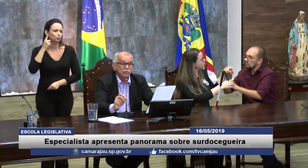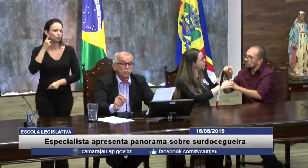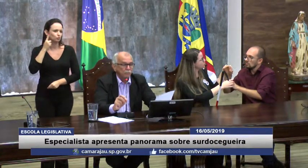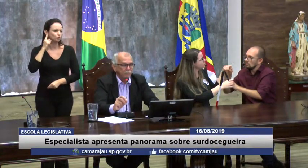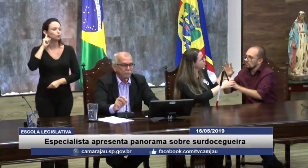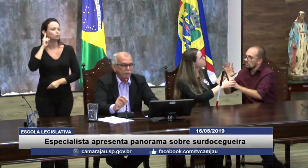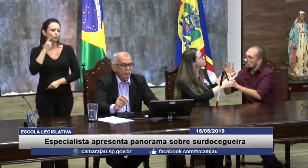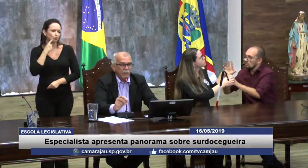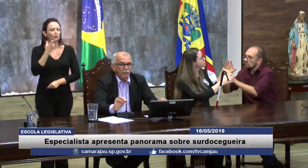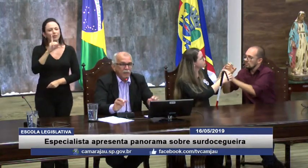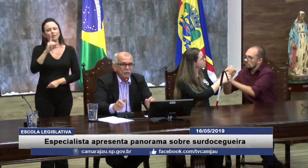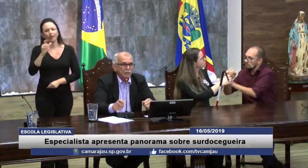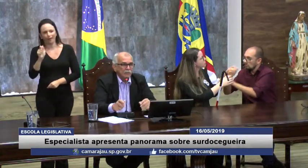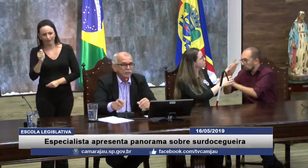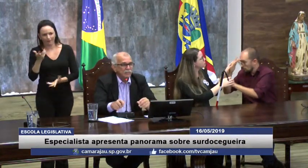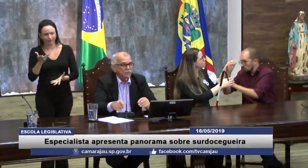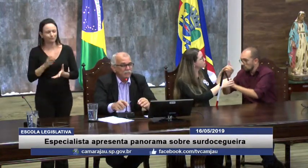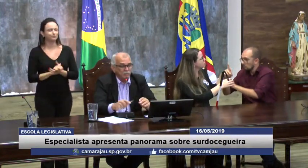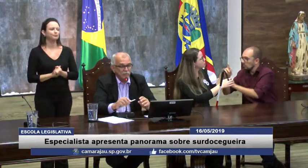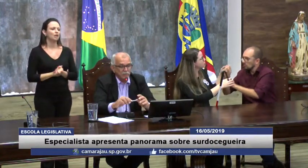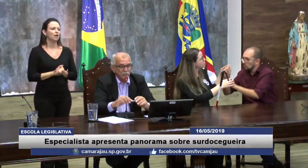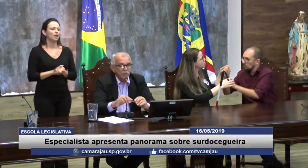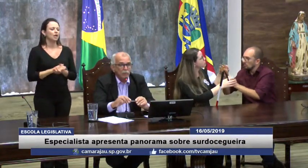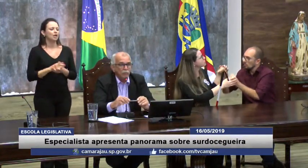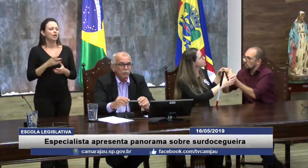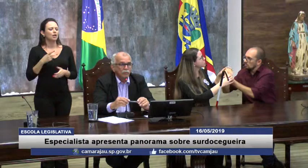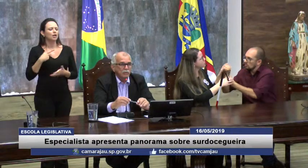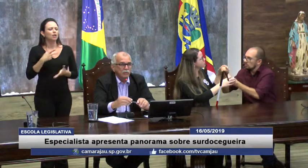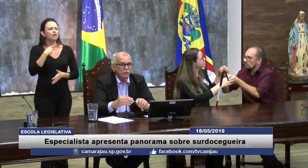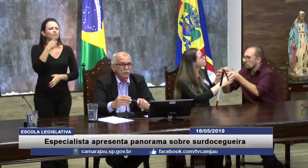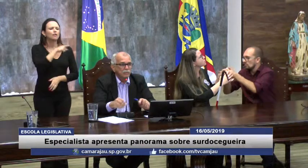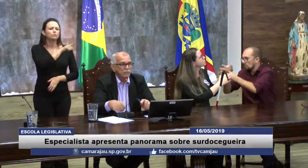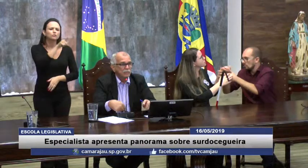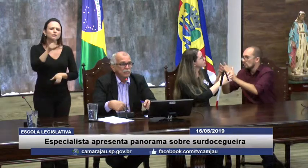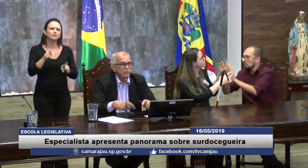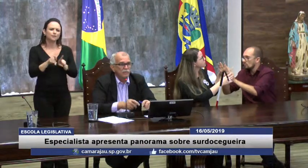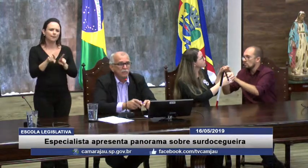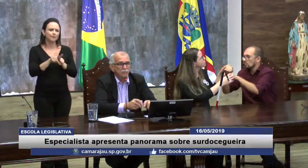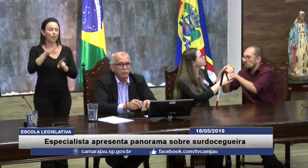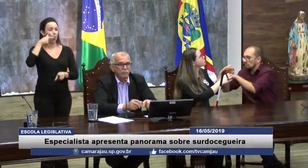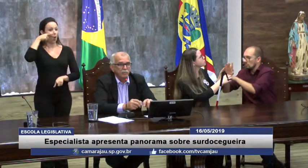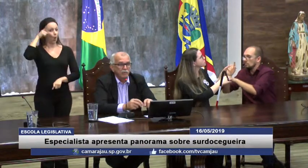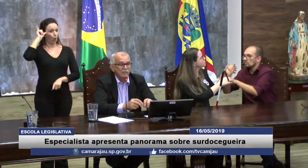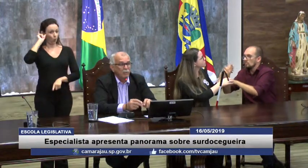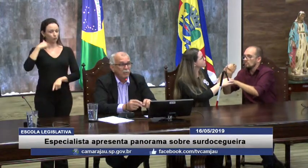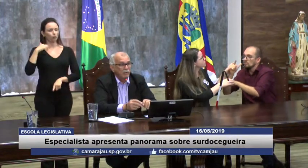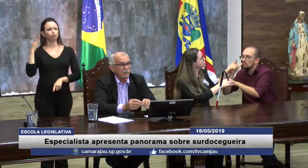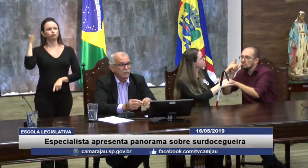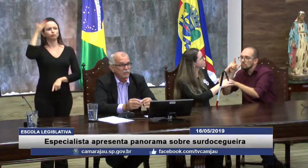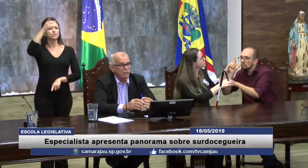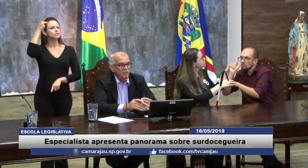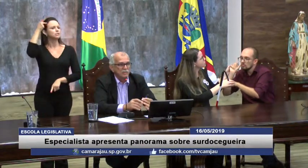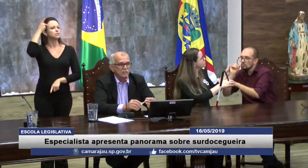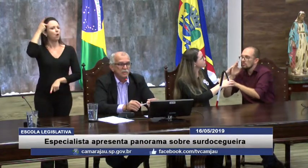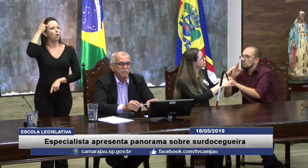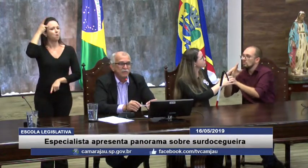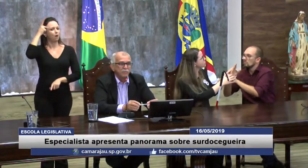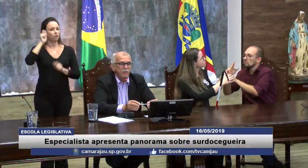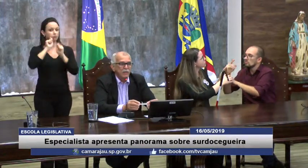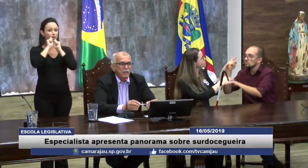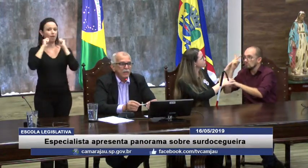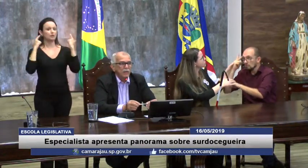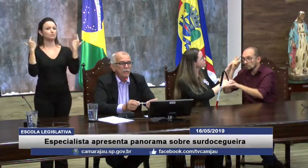auditivos, desculpa. E também dizer para vocês que ontem eu estive em São Paulo, na Assembleia